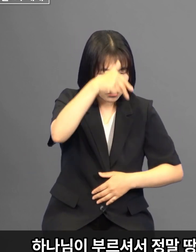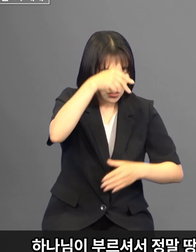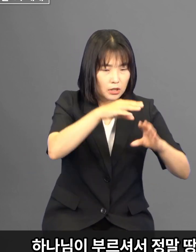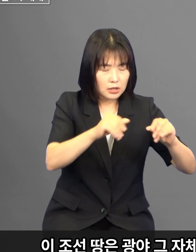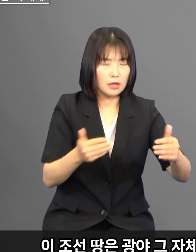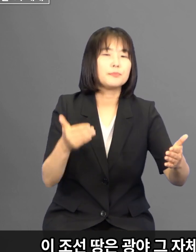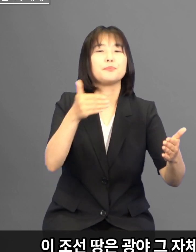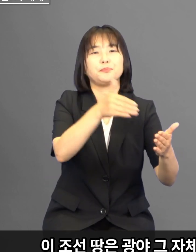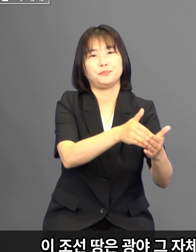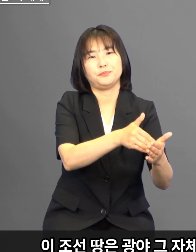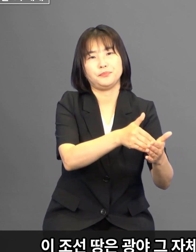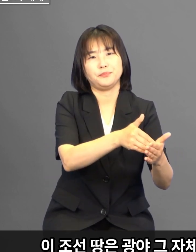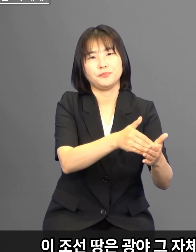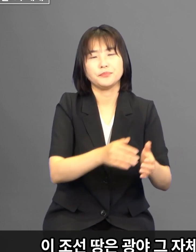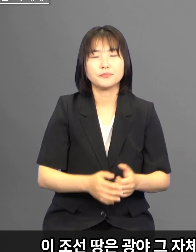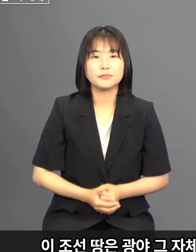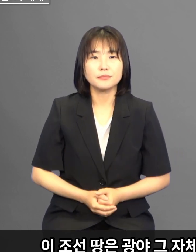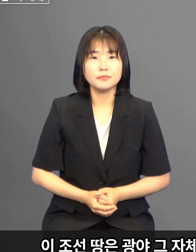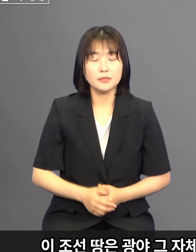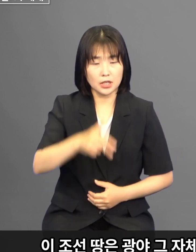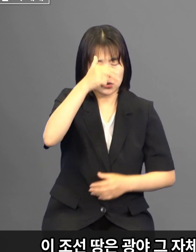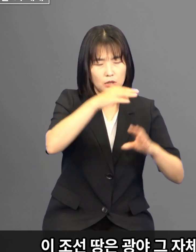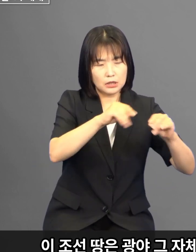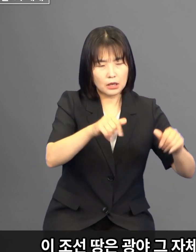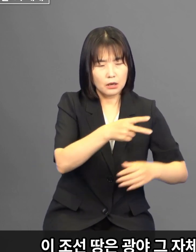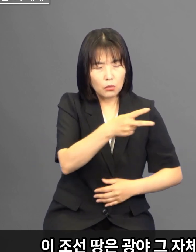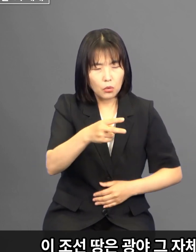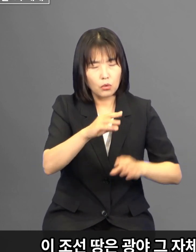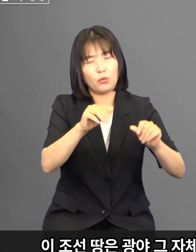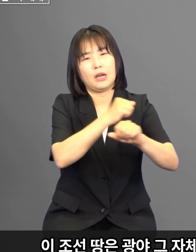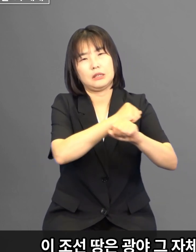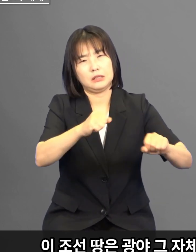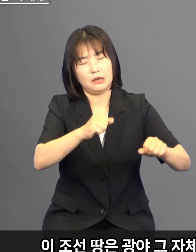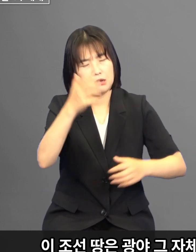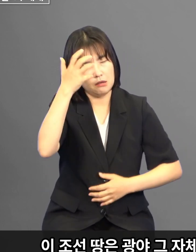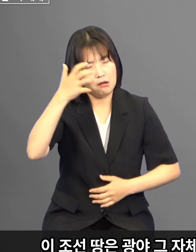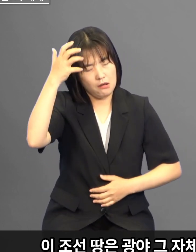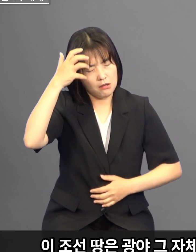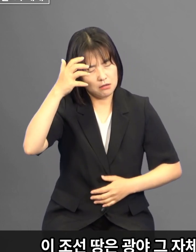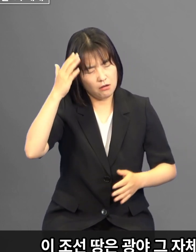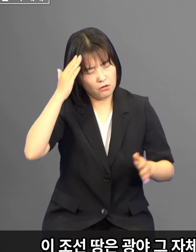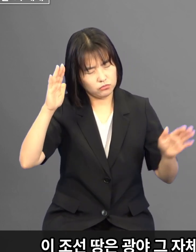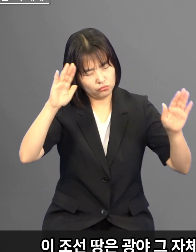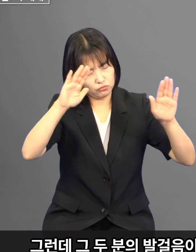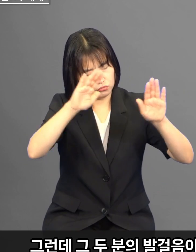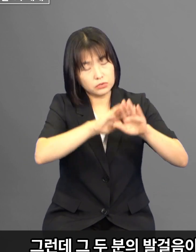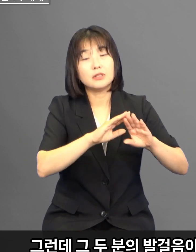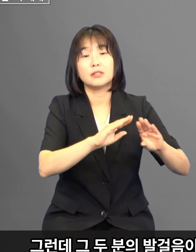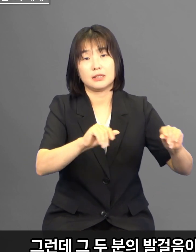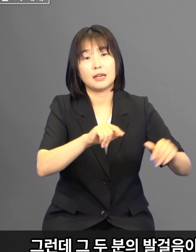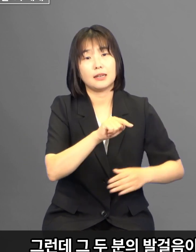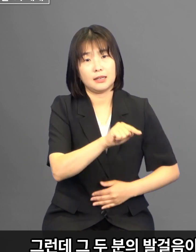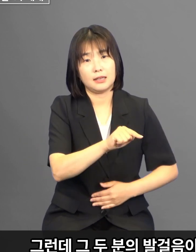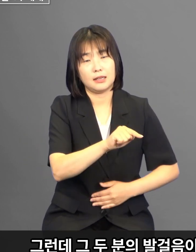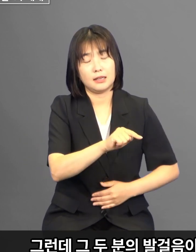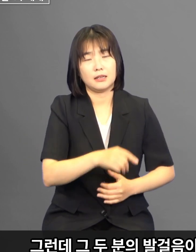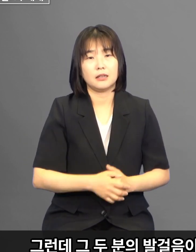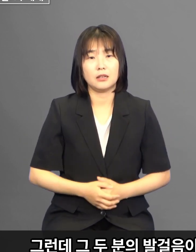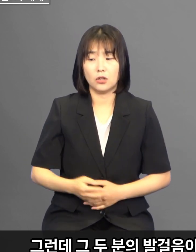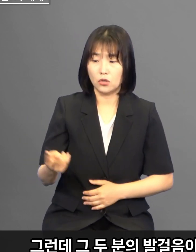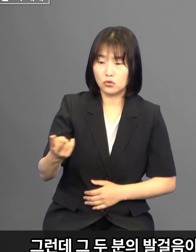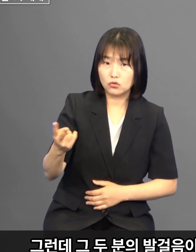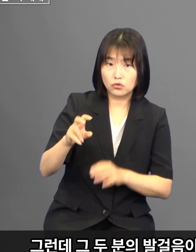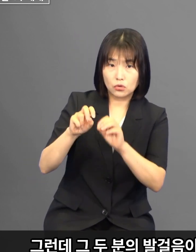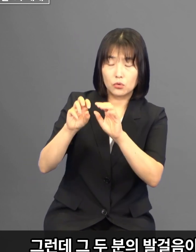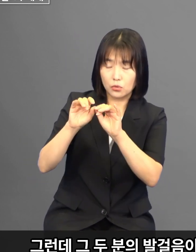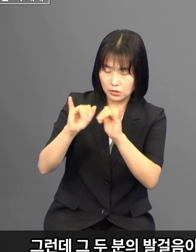것이었죠. 이 조선 땅은 광야 그 자체였고 영적으로 황폐한 땅이었습니다. 그런데 그 두 분의